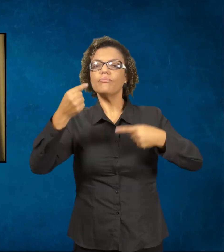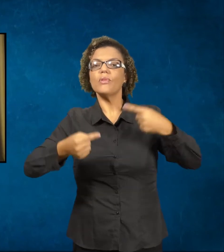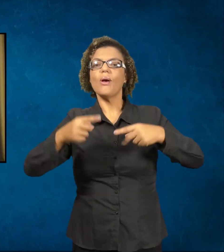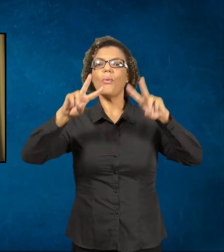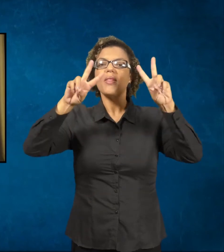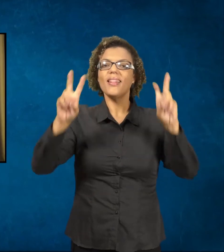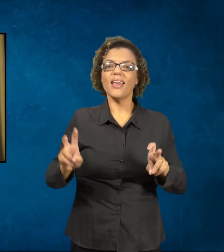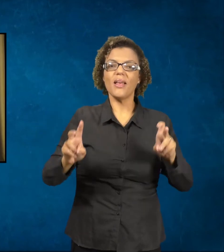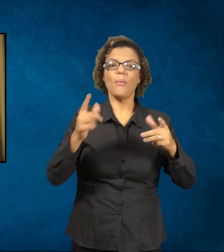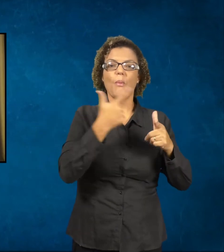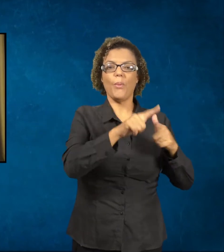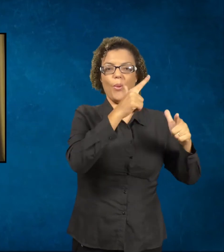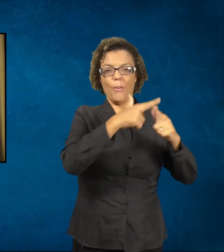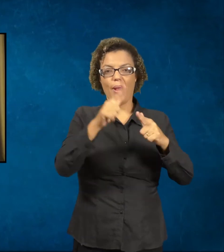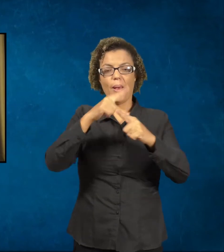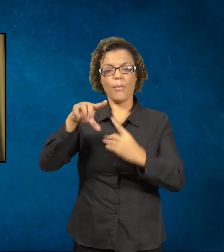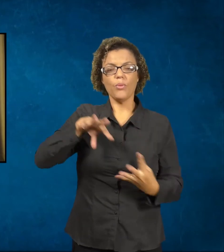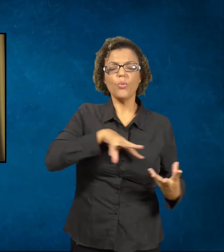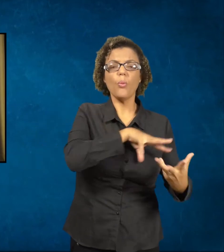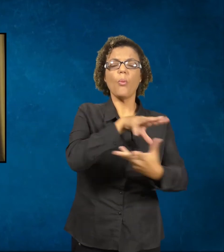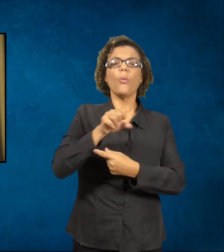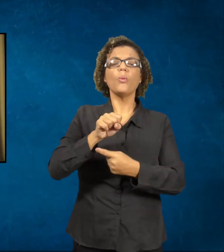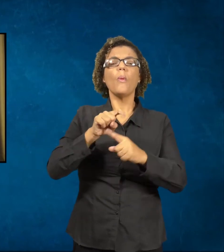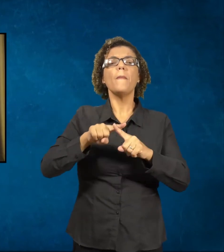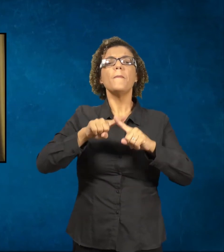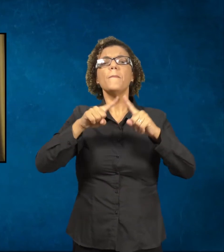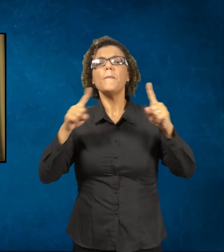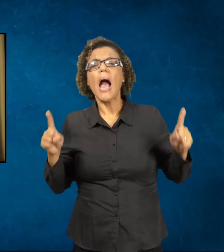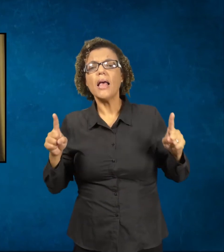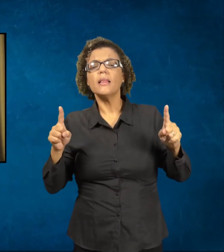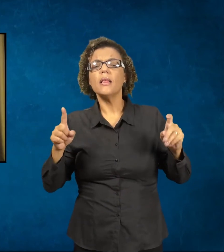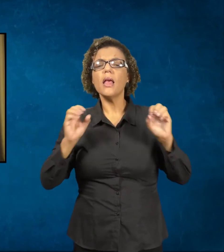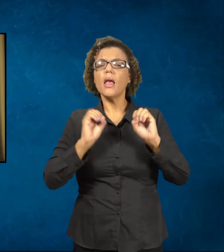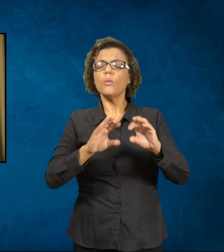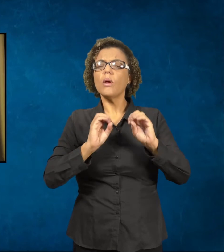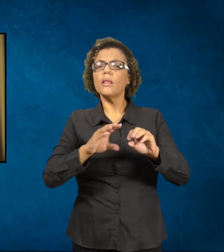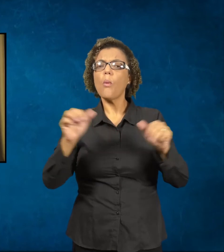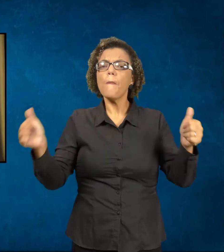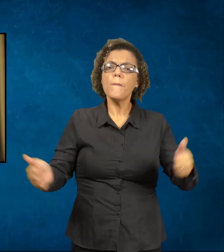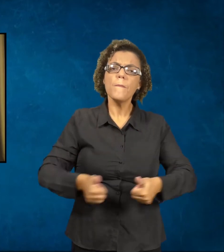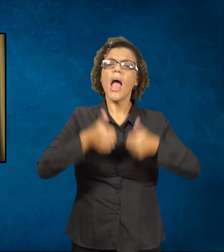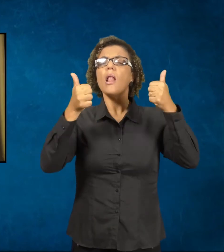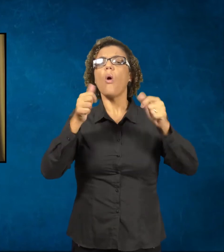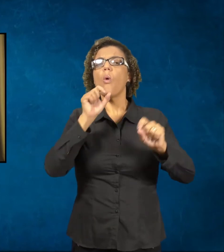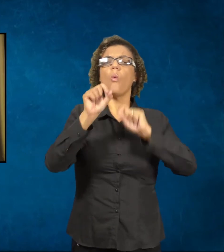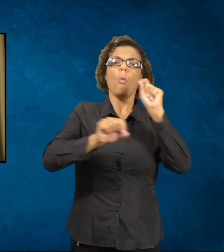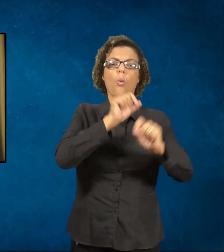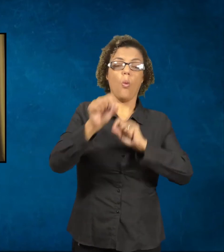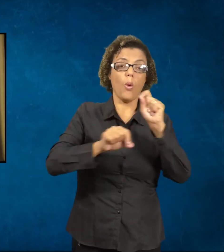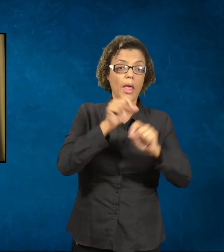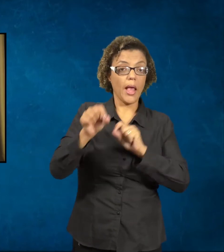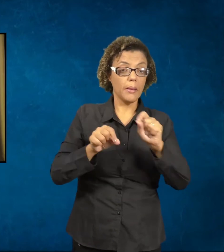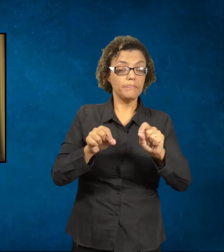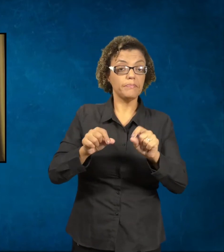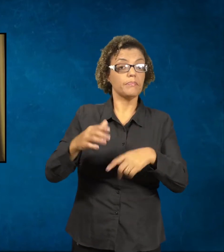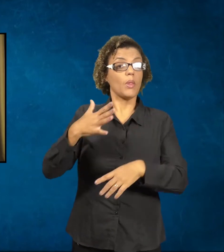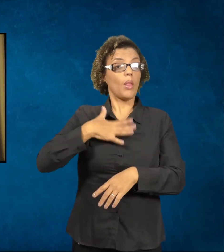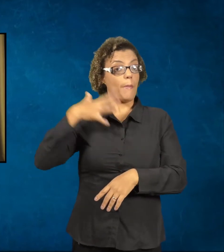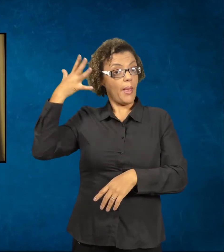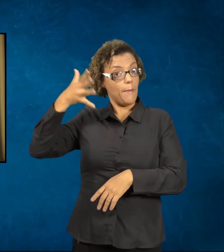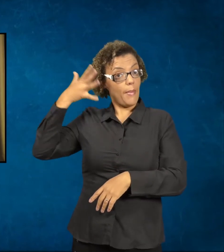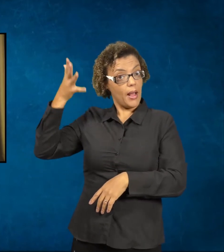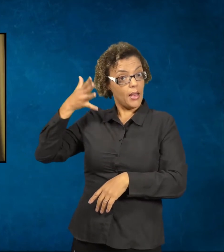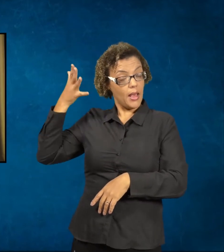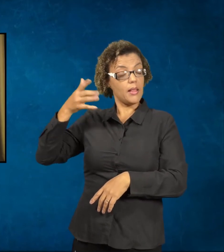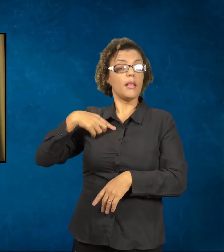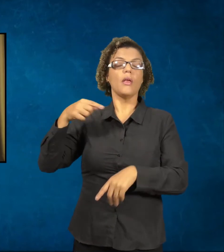mundo. Mas o que é uma educação melhor? Eu fiz, nessa minha palestra que citei para vocês, uma pesquisa